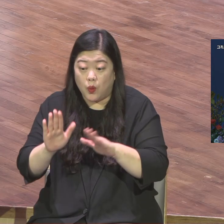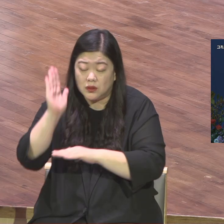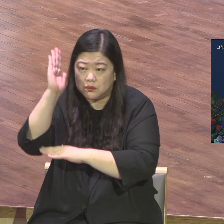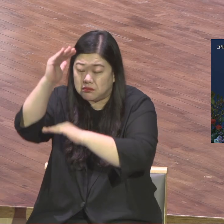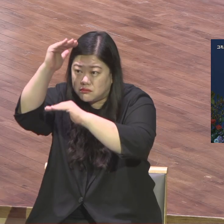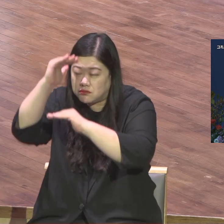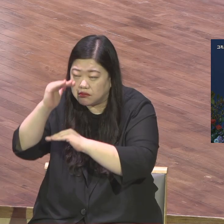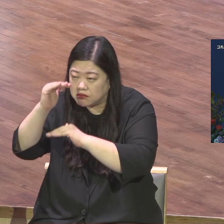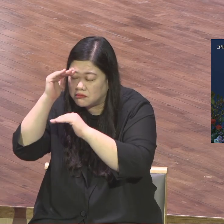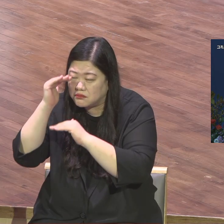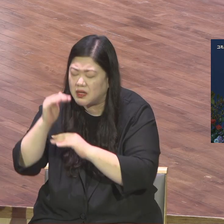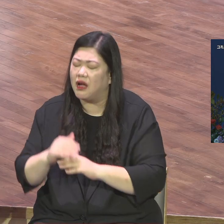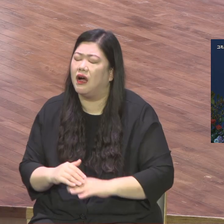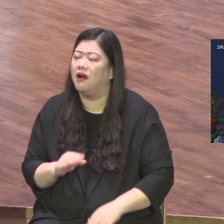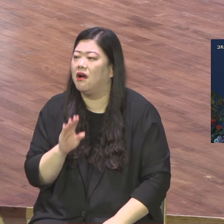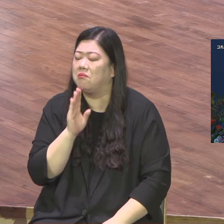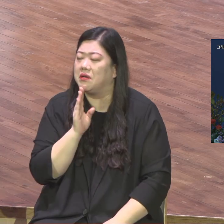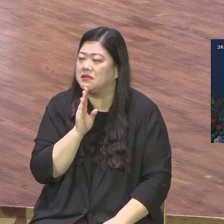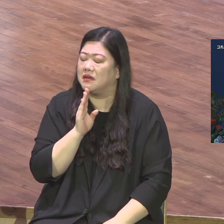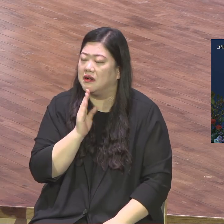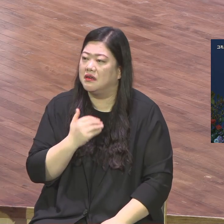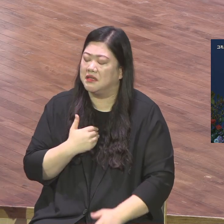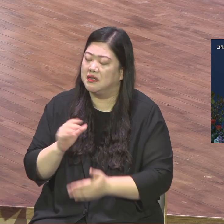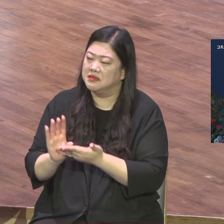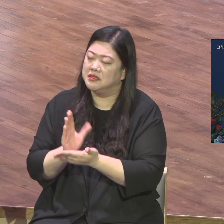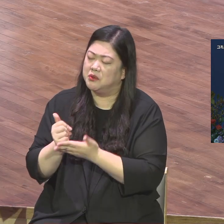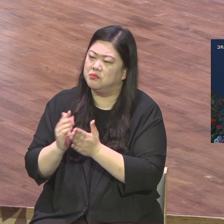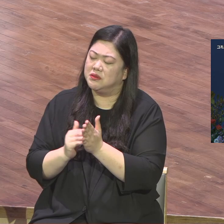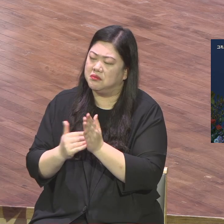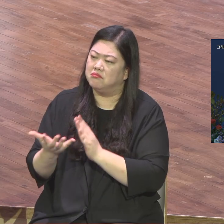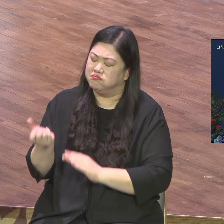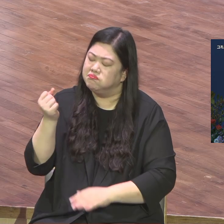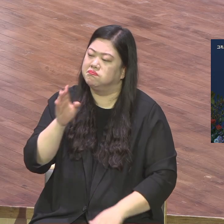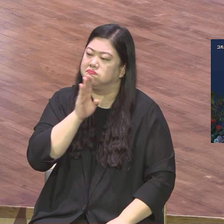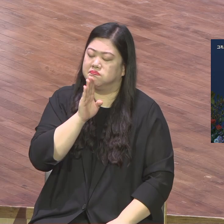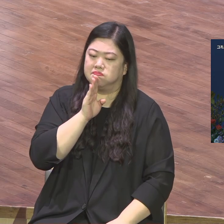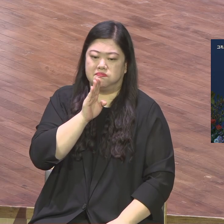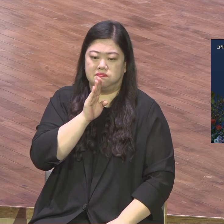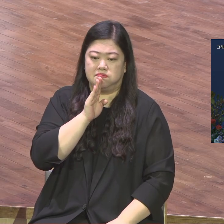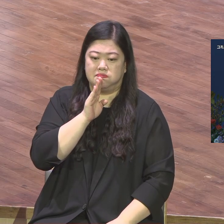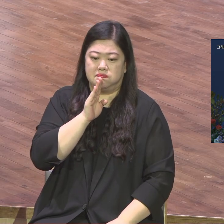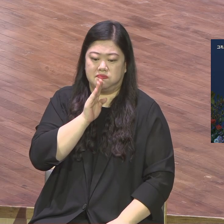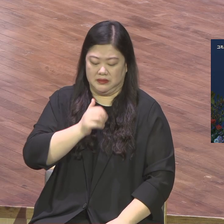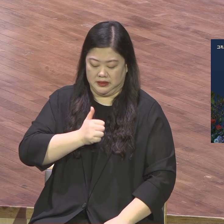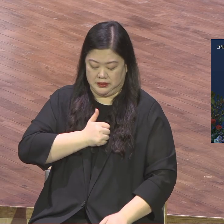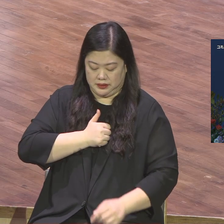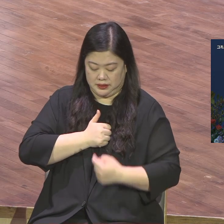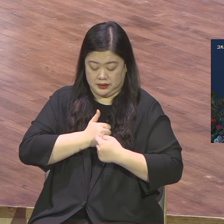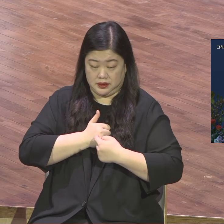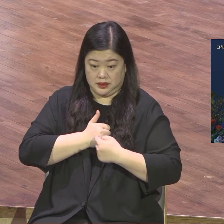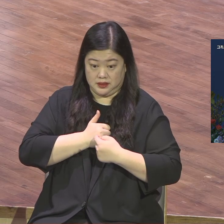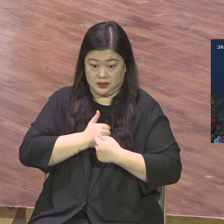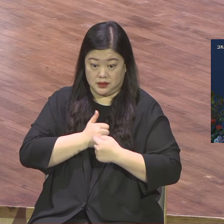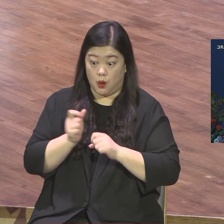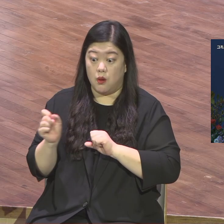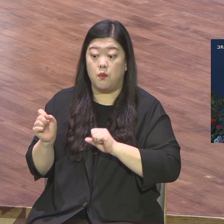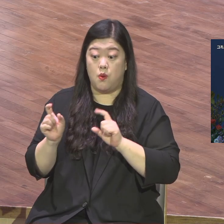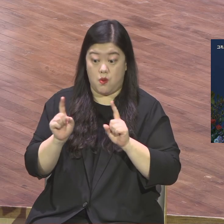번도 빠짐없이 나는 그리스도의 비밀을 맡은 자라는 이 영적 정체성에